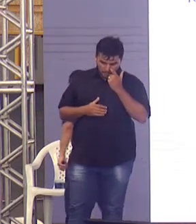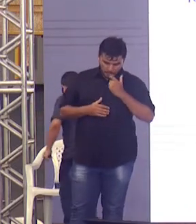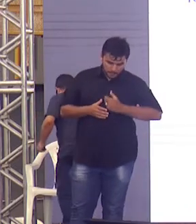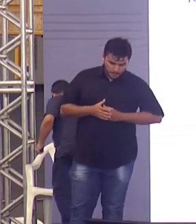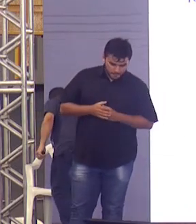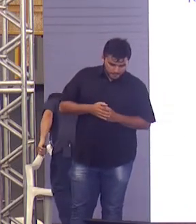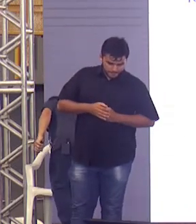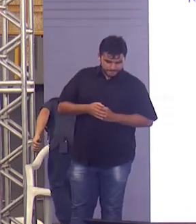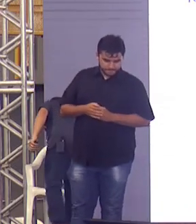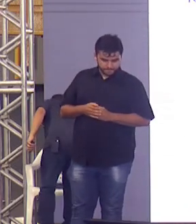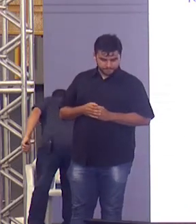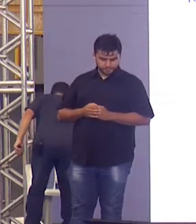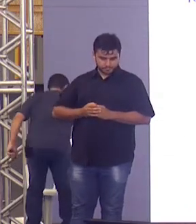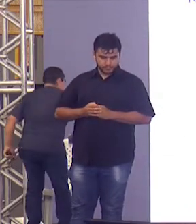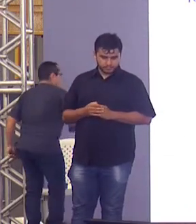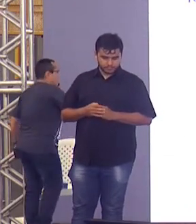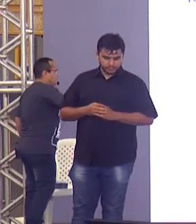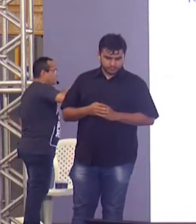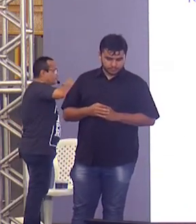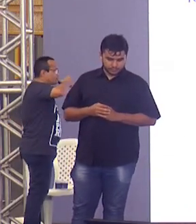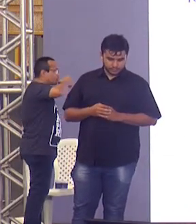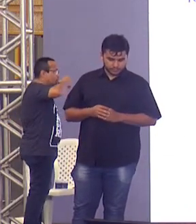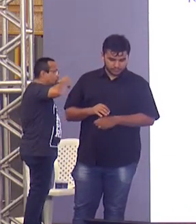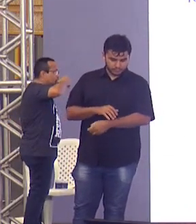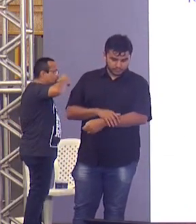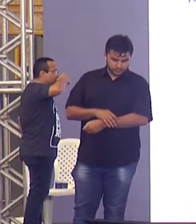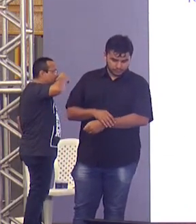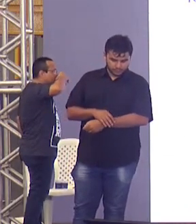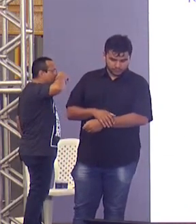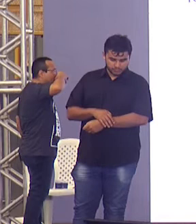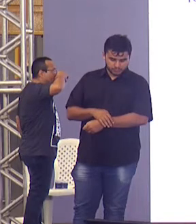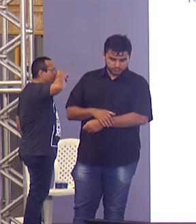Como é que resolve aí, meu povo?